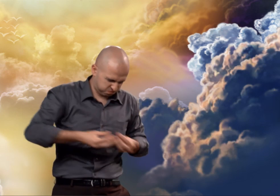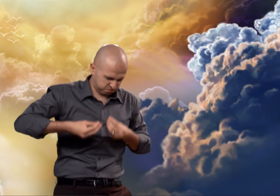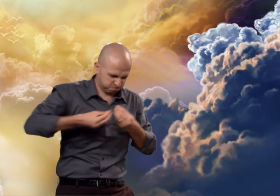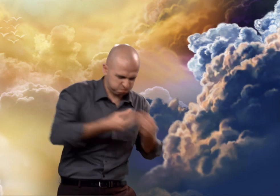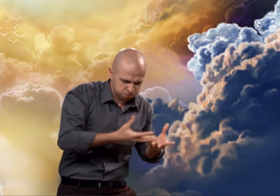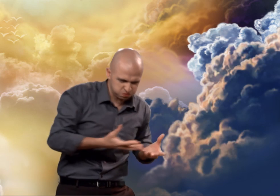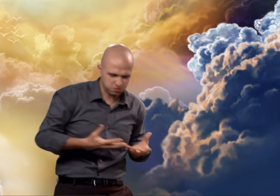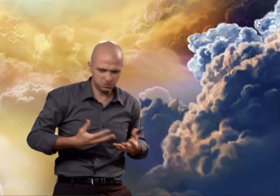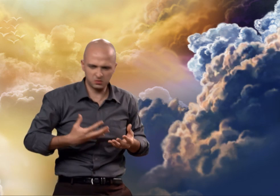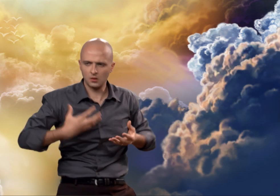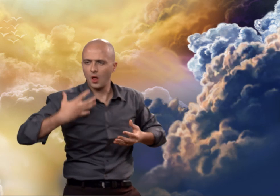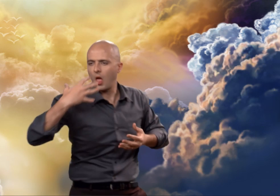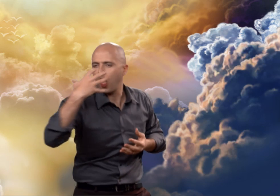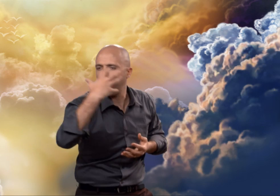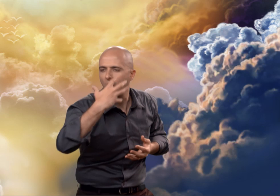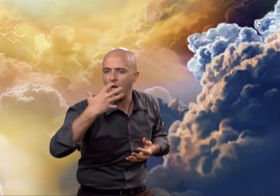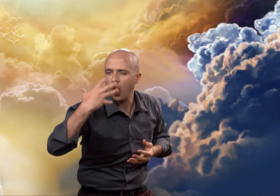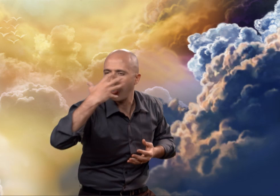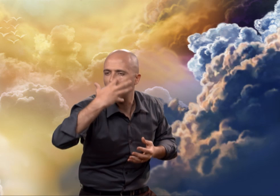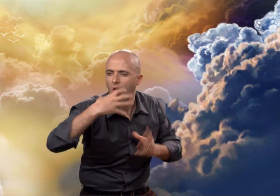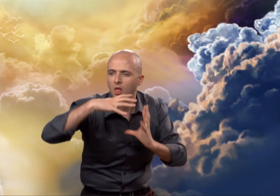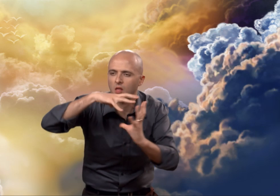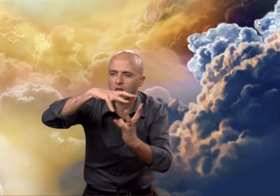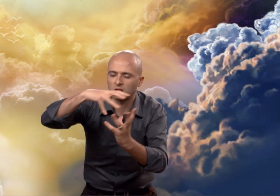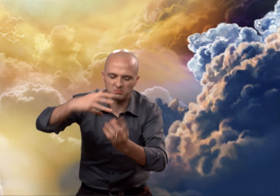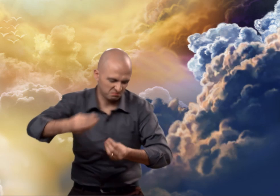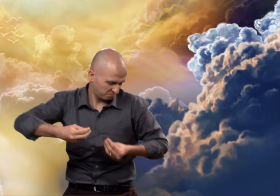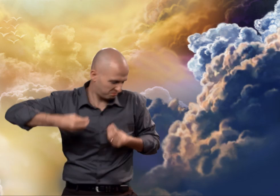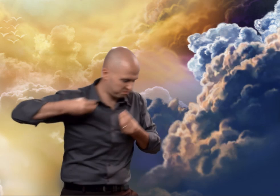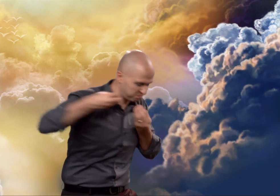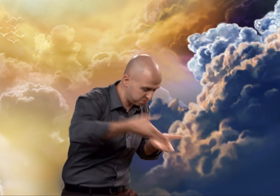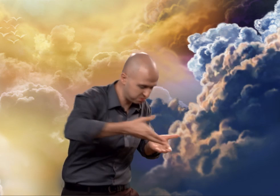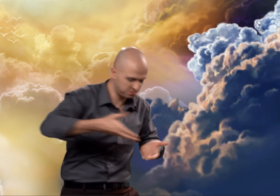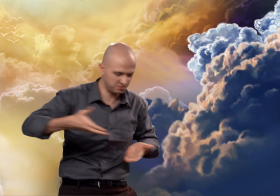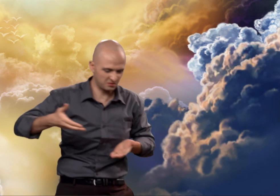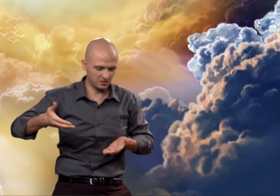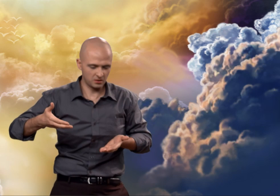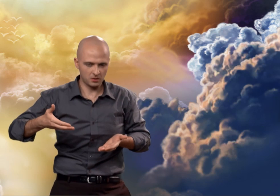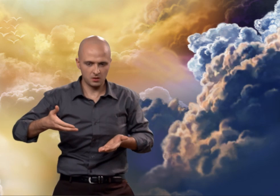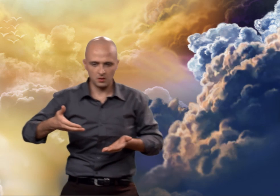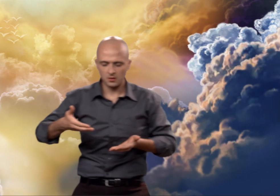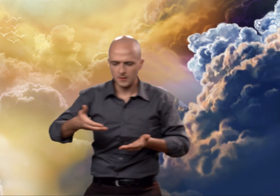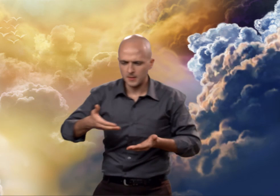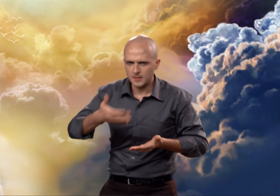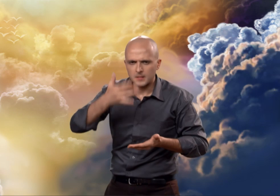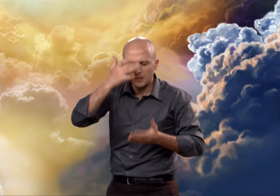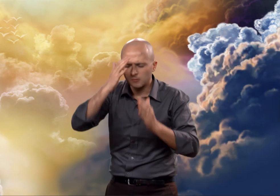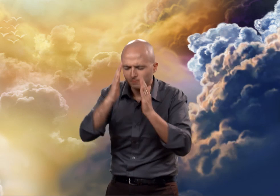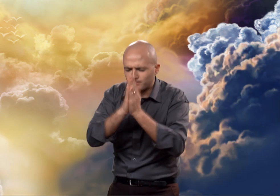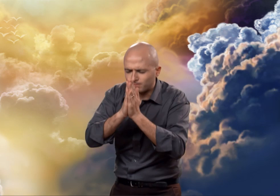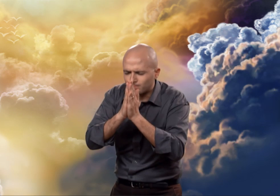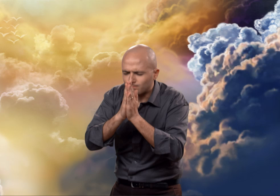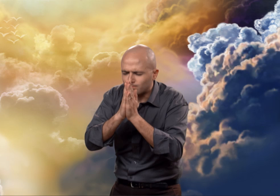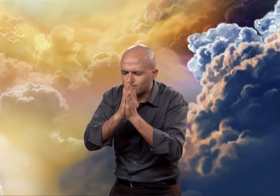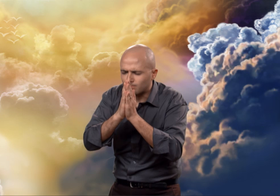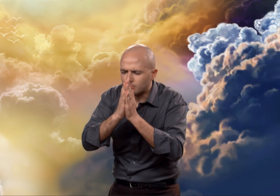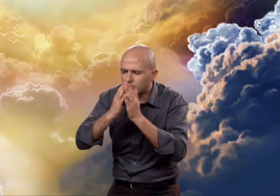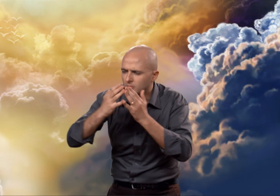suspeitas na mente dos inexperientes. Entretanto, é possível ver facilmente o exemplo de quem seguem e a obra de